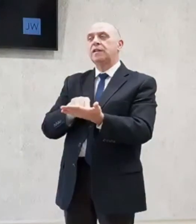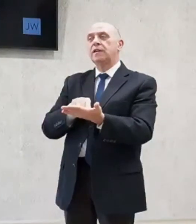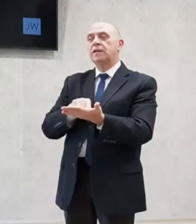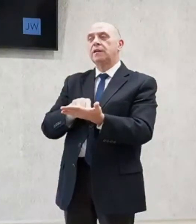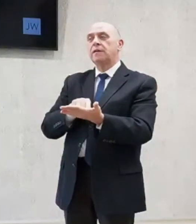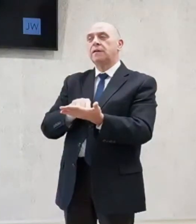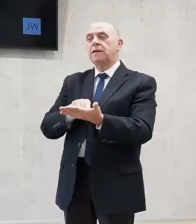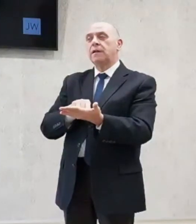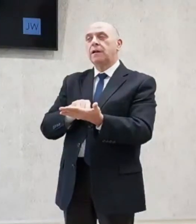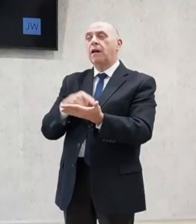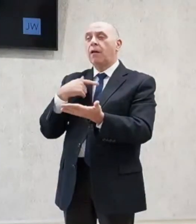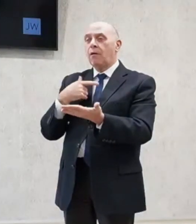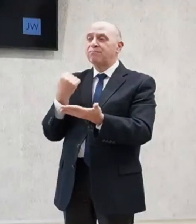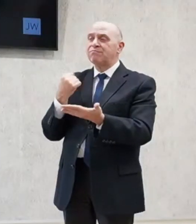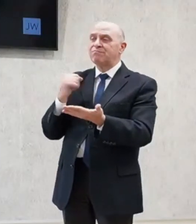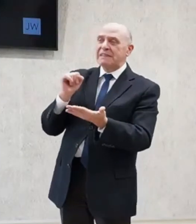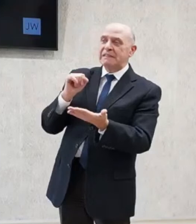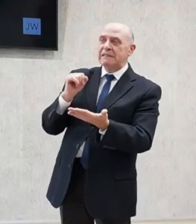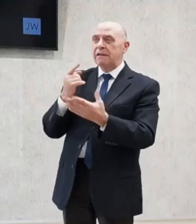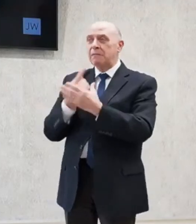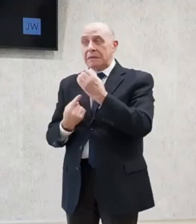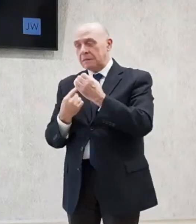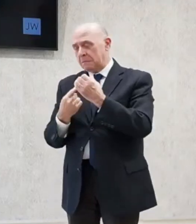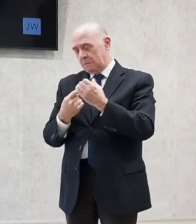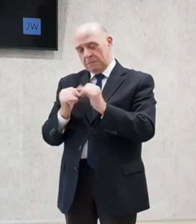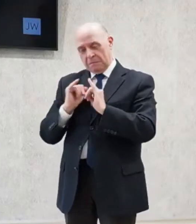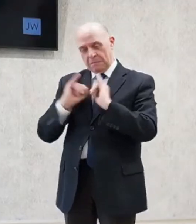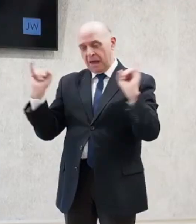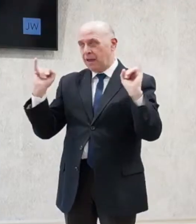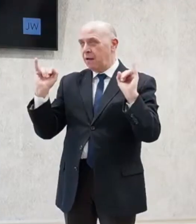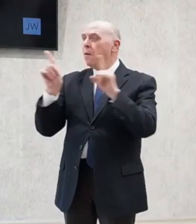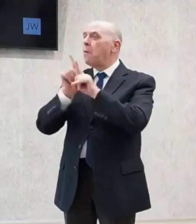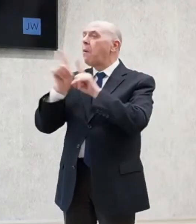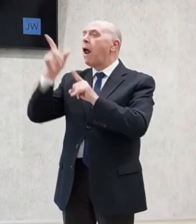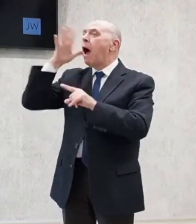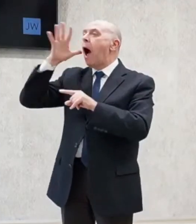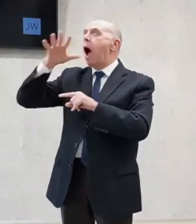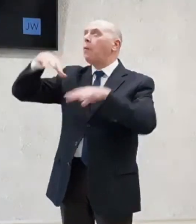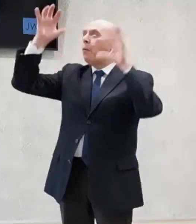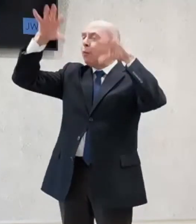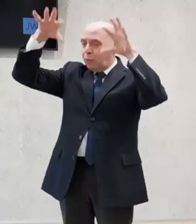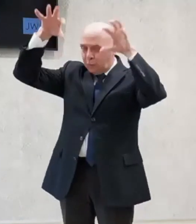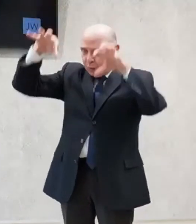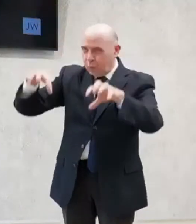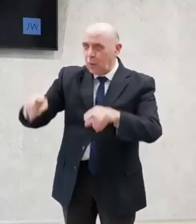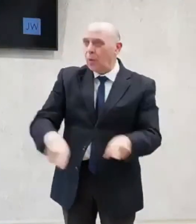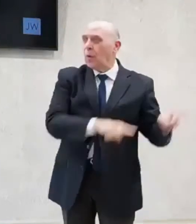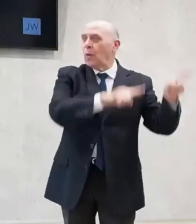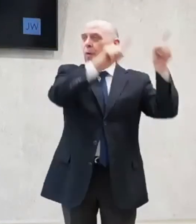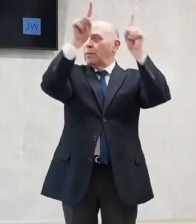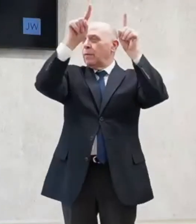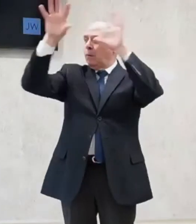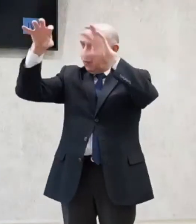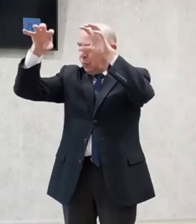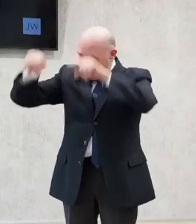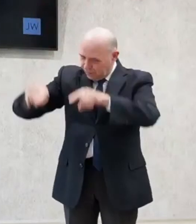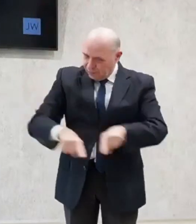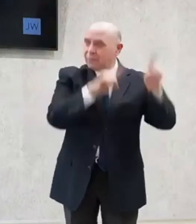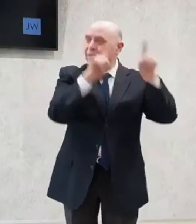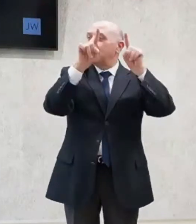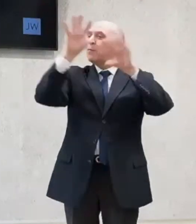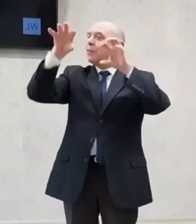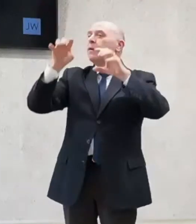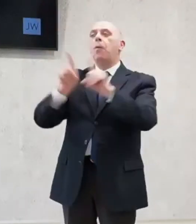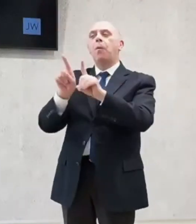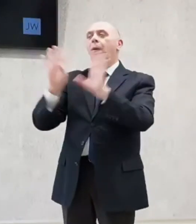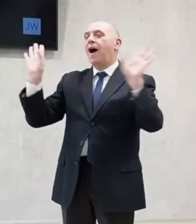senza dubbio proprio come il ciclo dell'acqua la nostra presenza oggi in questa sala del regno oppure